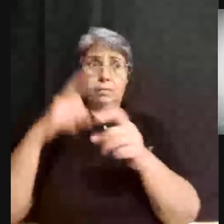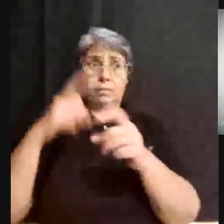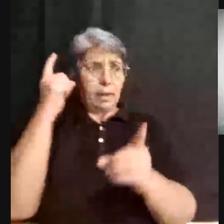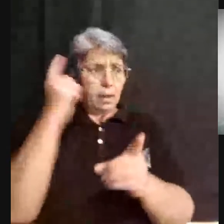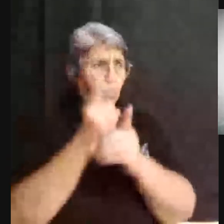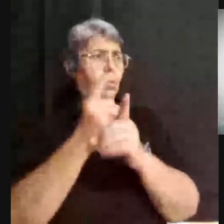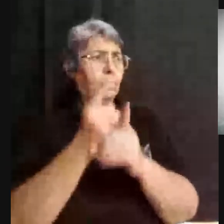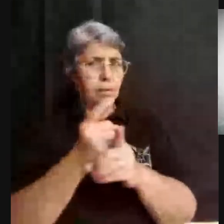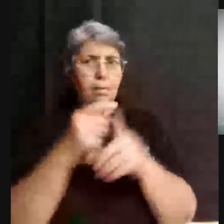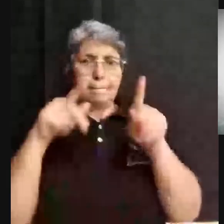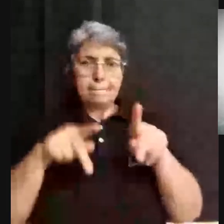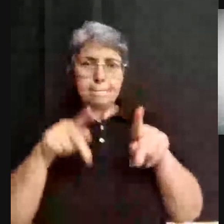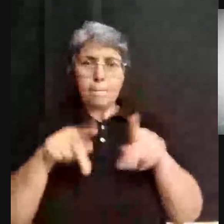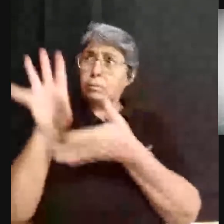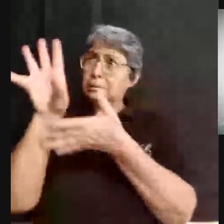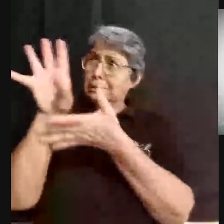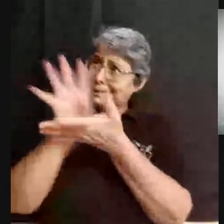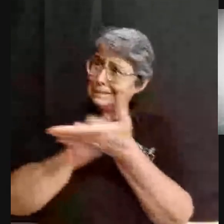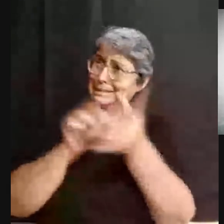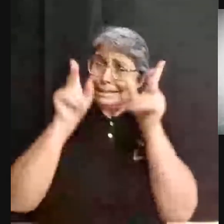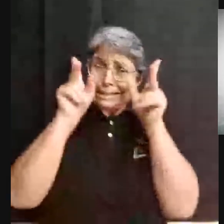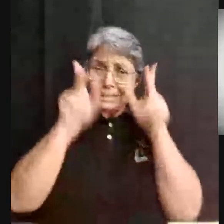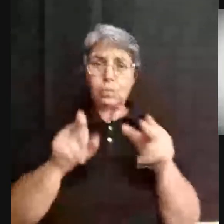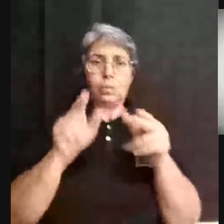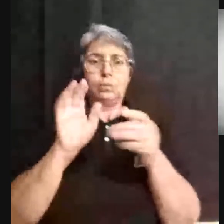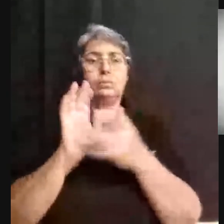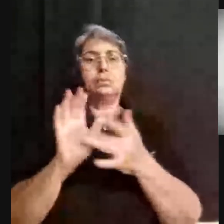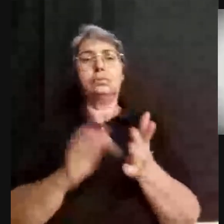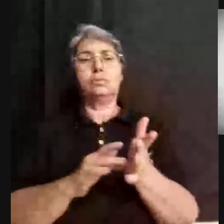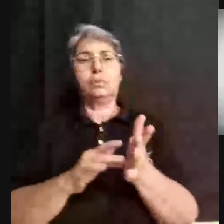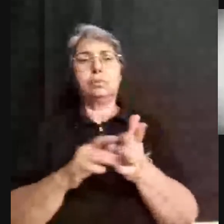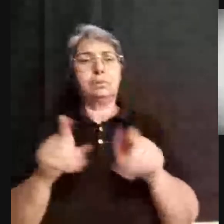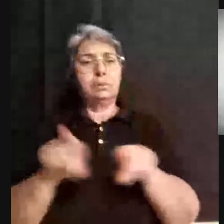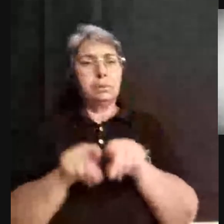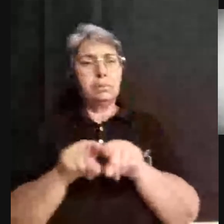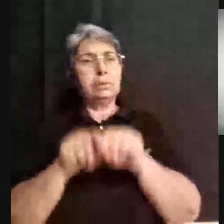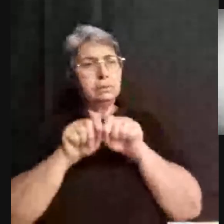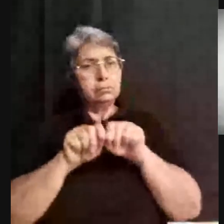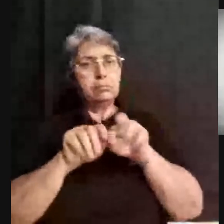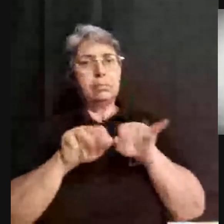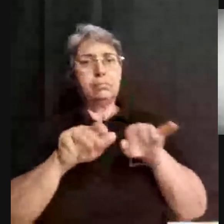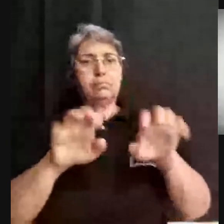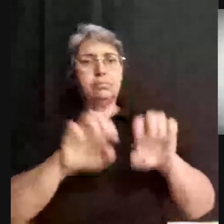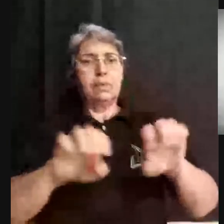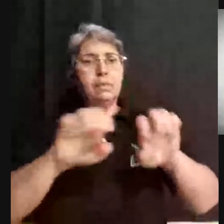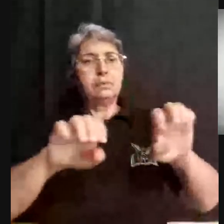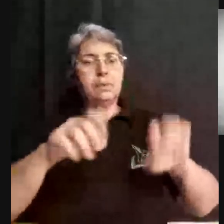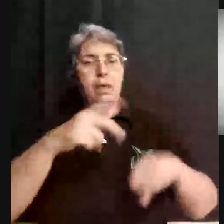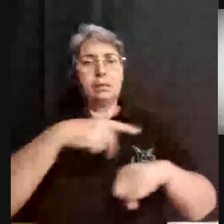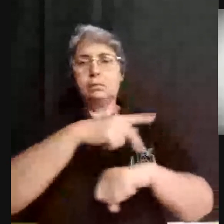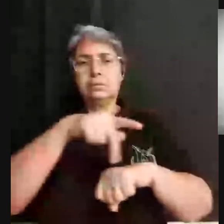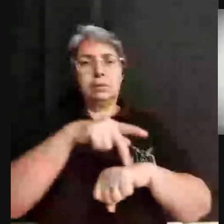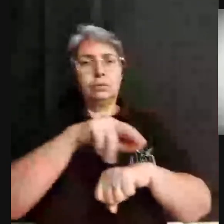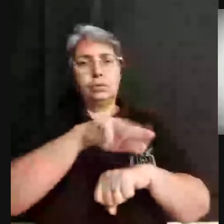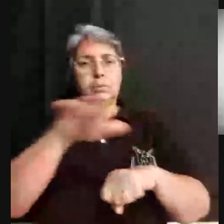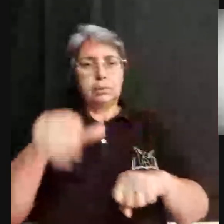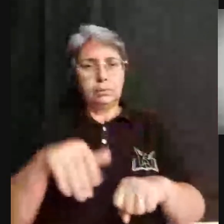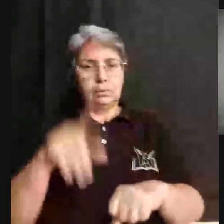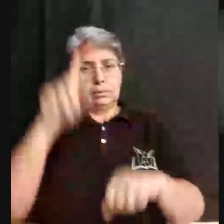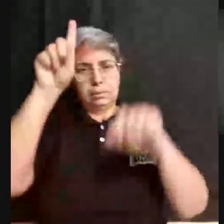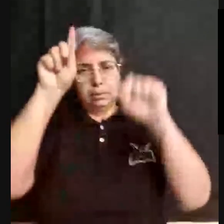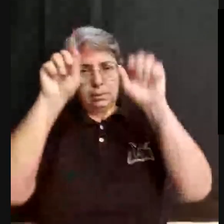a imitá-lo em tudo e a levar o evangelho a todas as nações. Que Deus os abençoe.